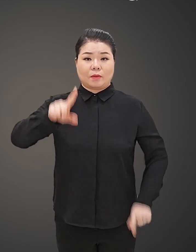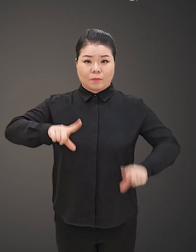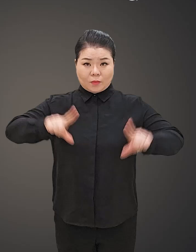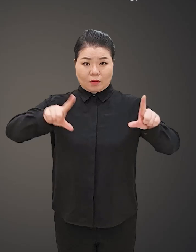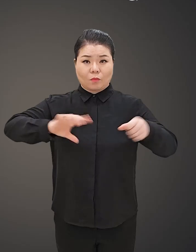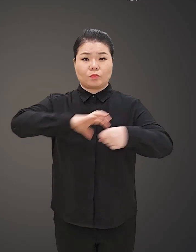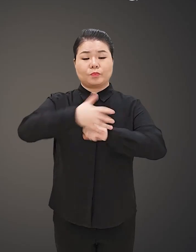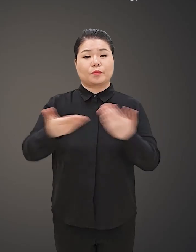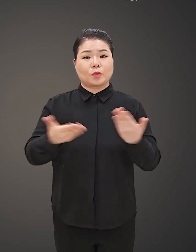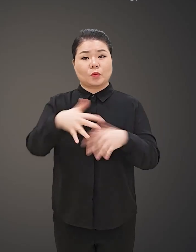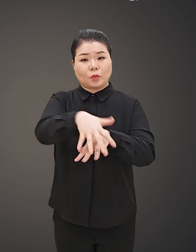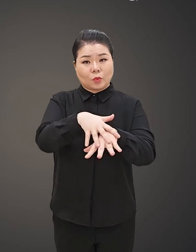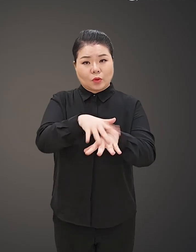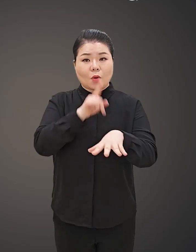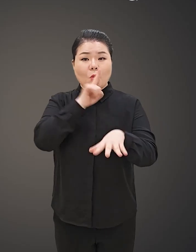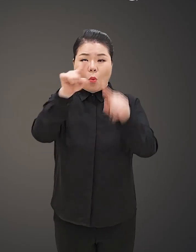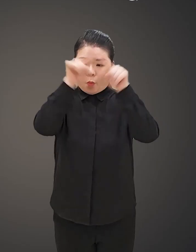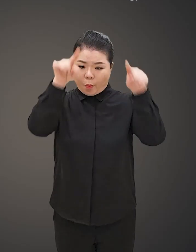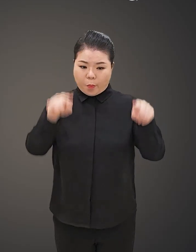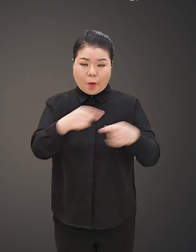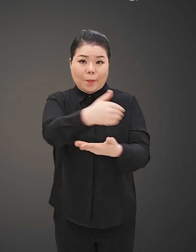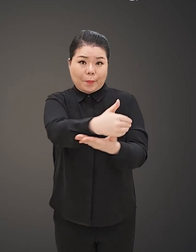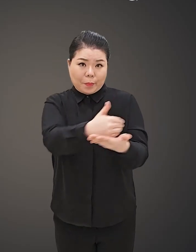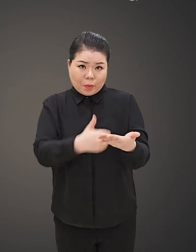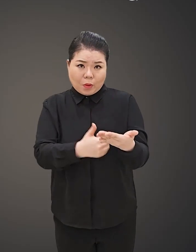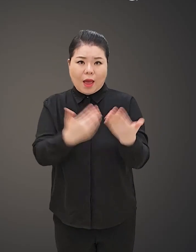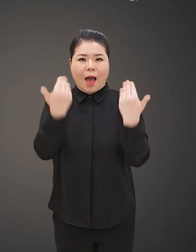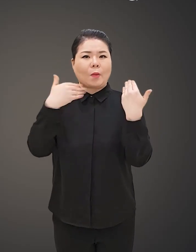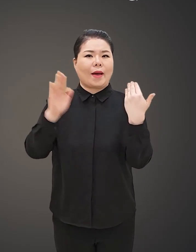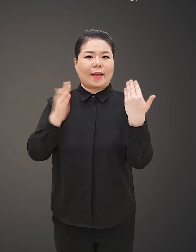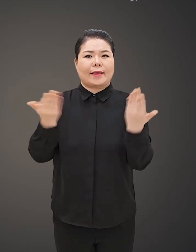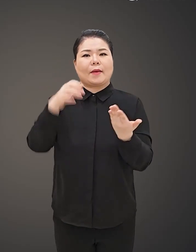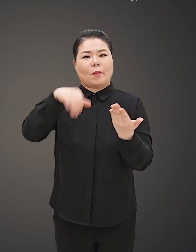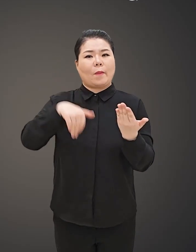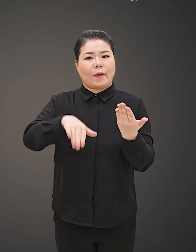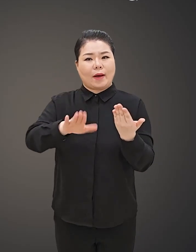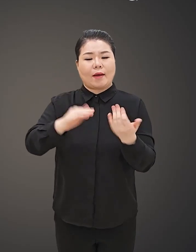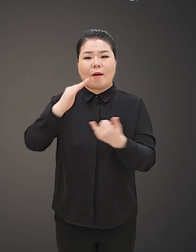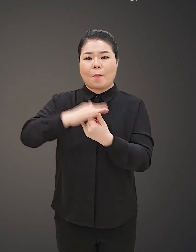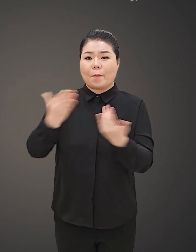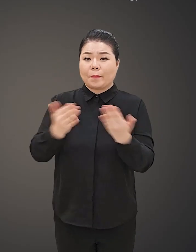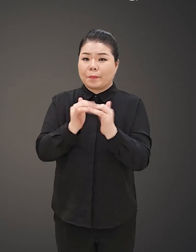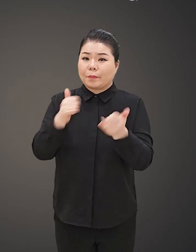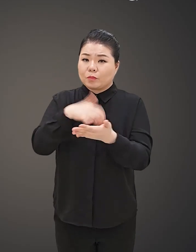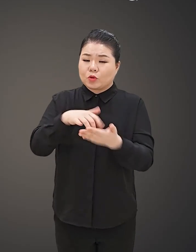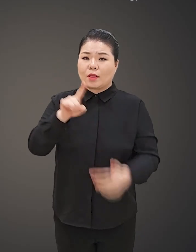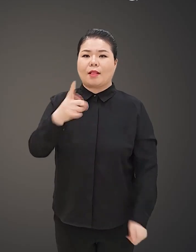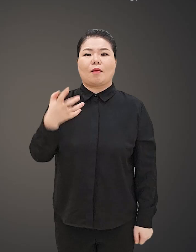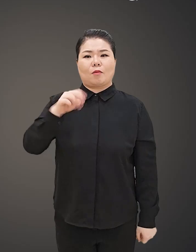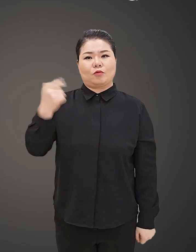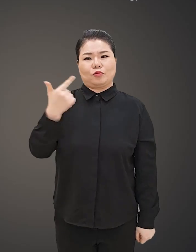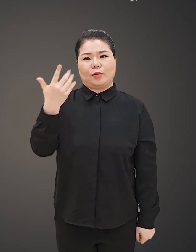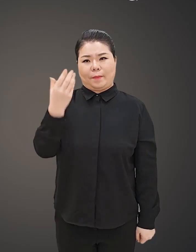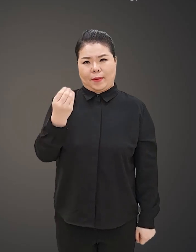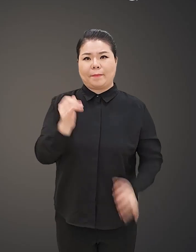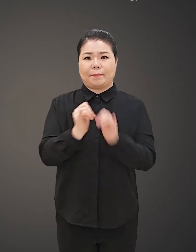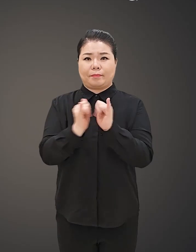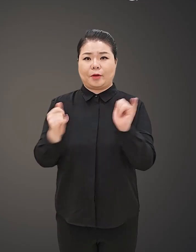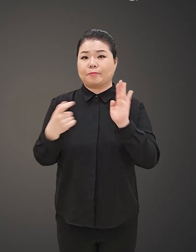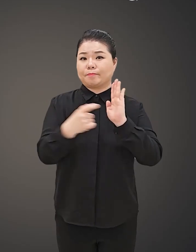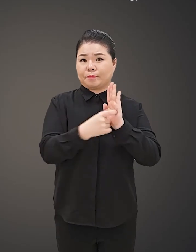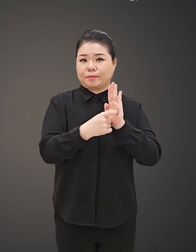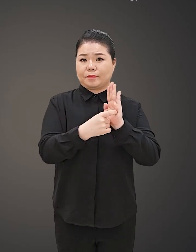2021년 국제노동기구의 보고에 따르면 학교가 아닌 일터로 나가는 어린이 노동자 수는 1억 6천만 명에